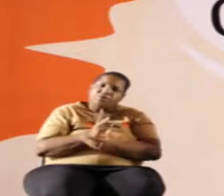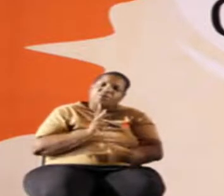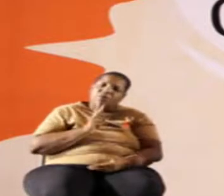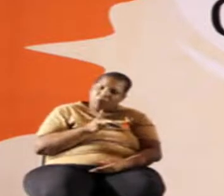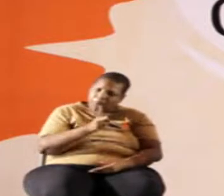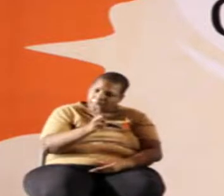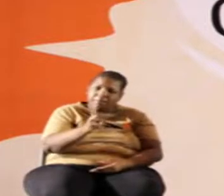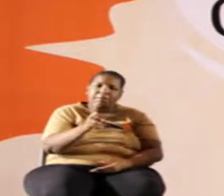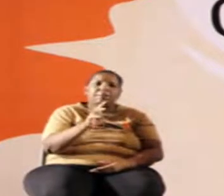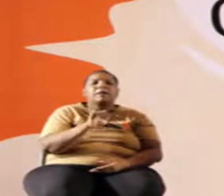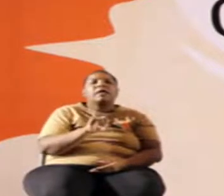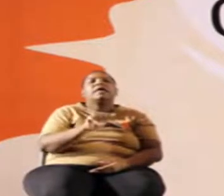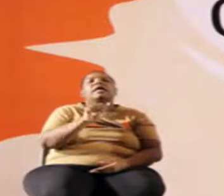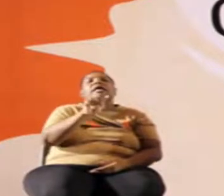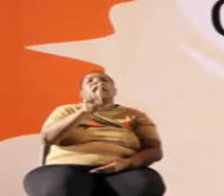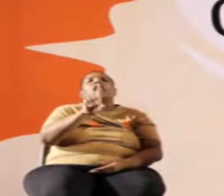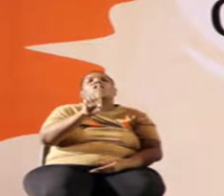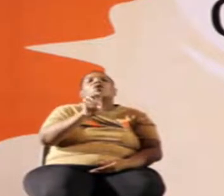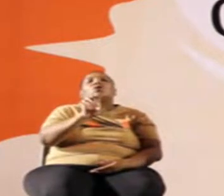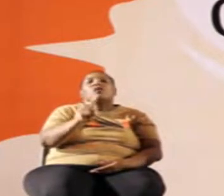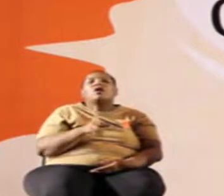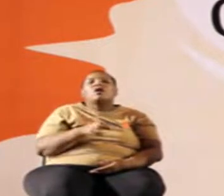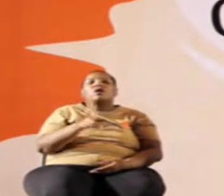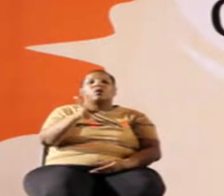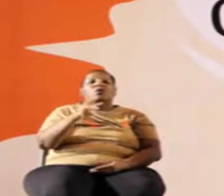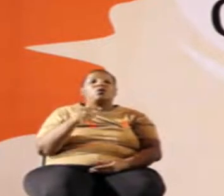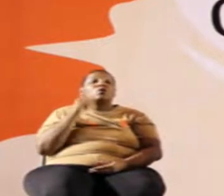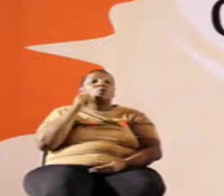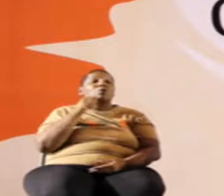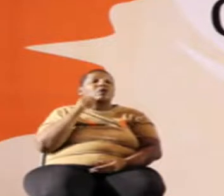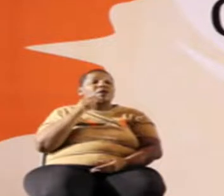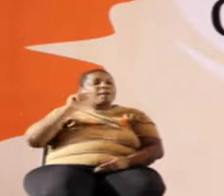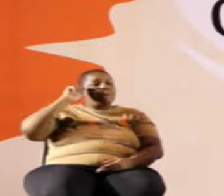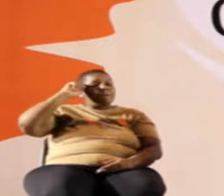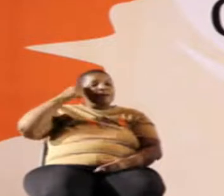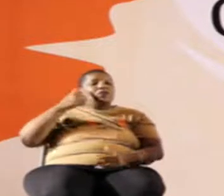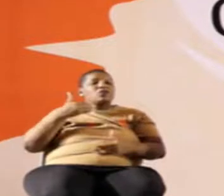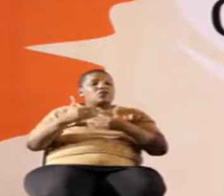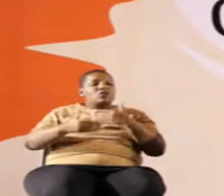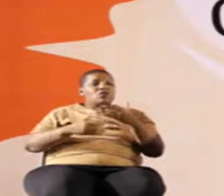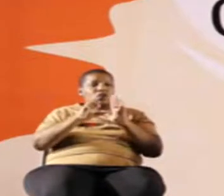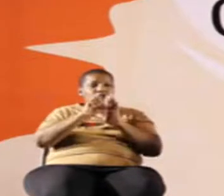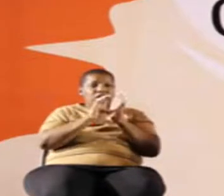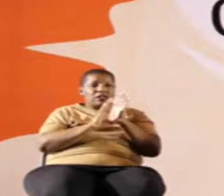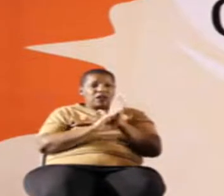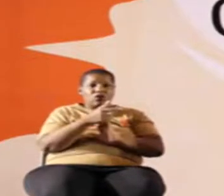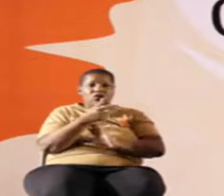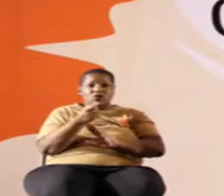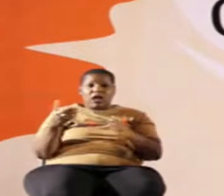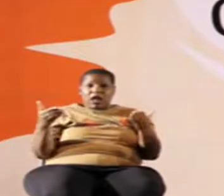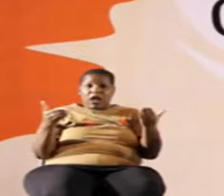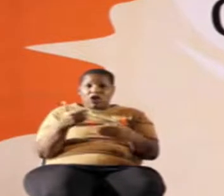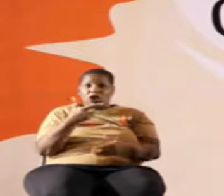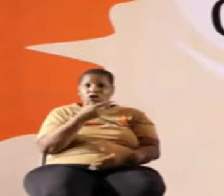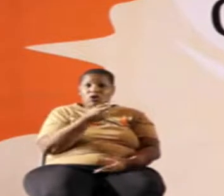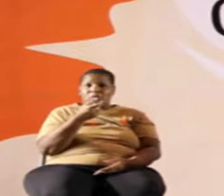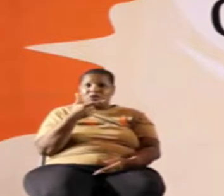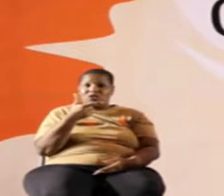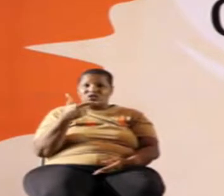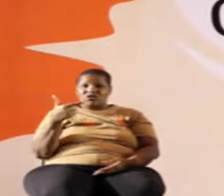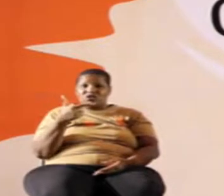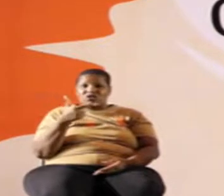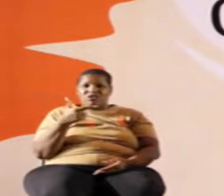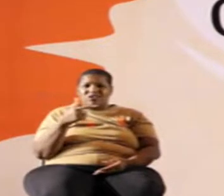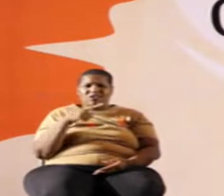ainda assim a figura da Elodê se manteve ao longo de todo o século XX, e a gente está em 2022 e tem gente que